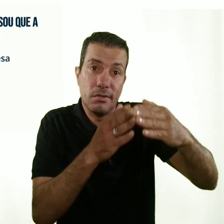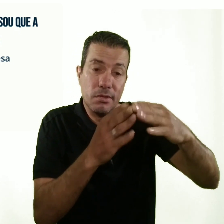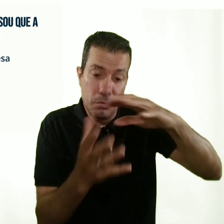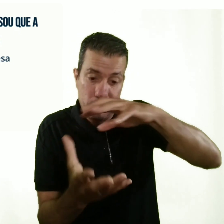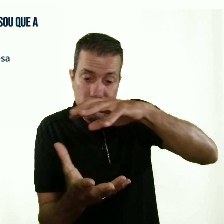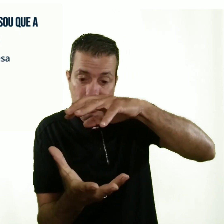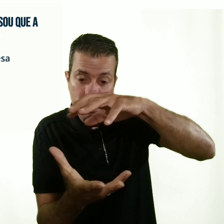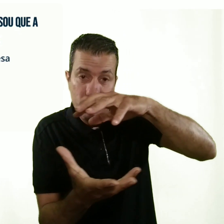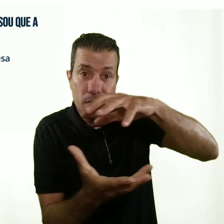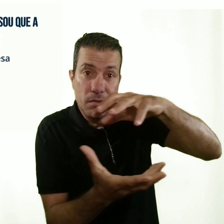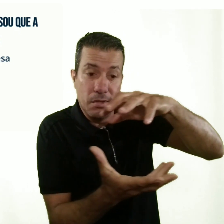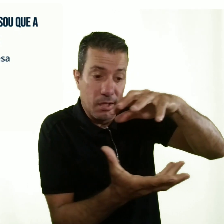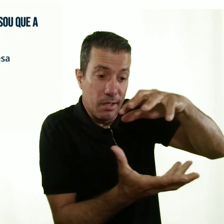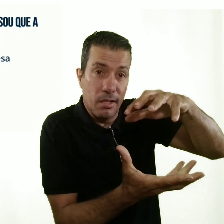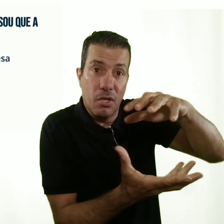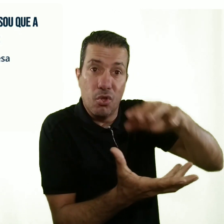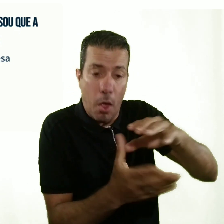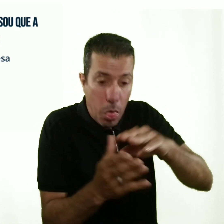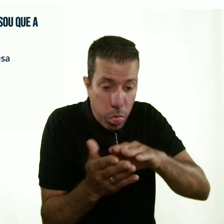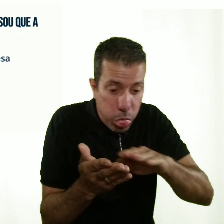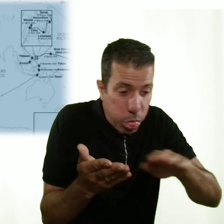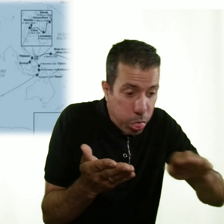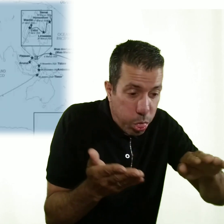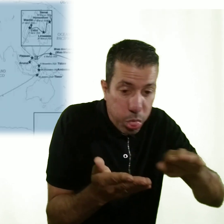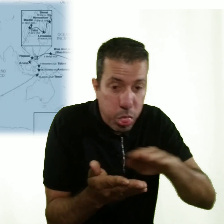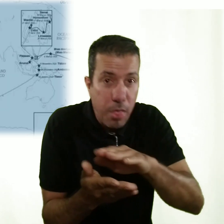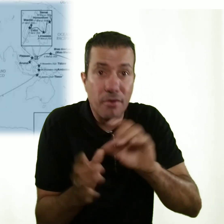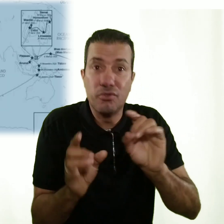àquela porção de terra lá.